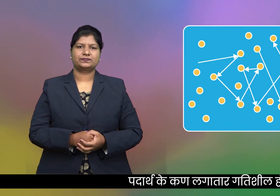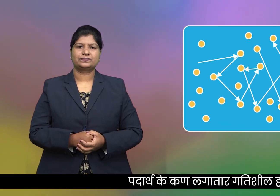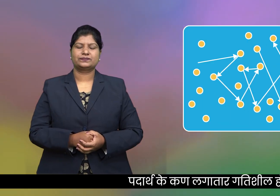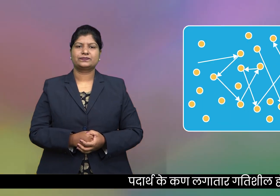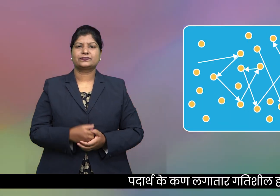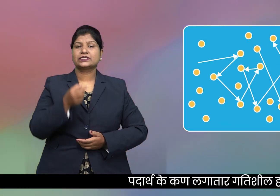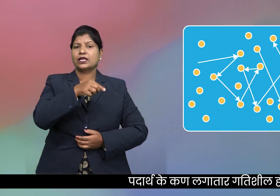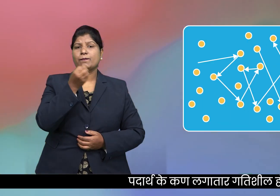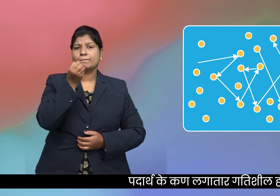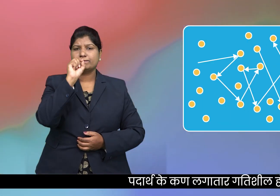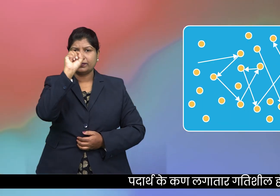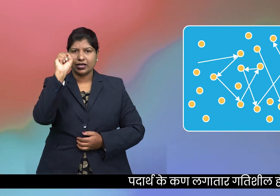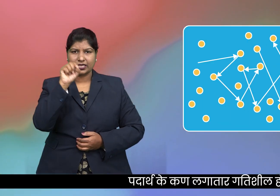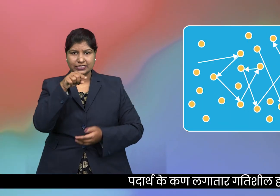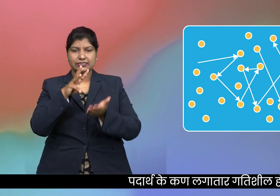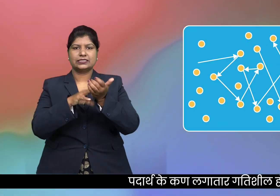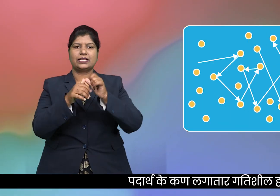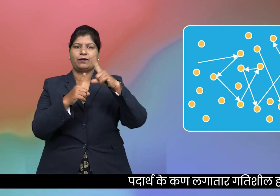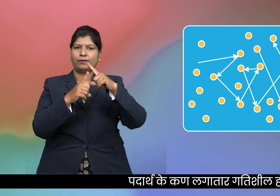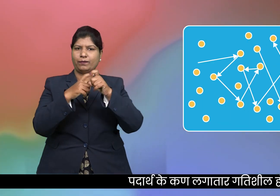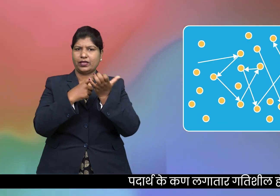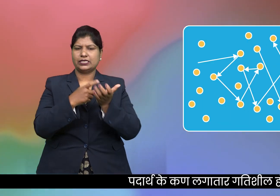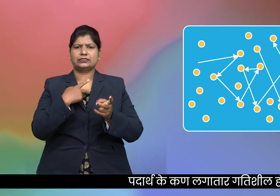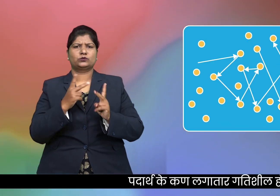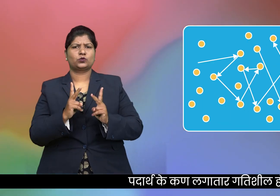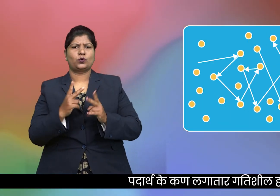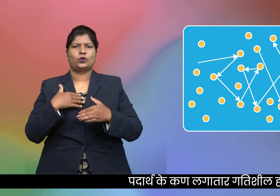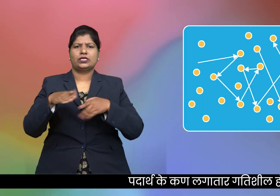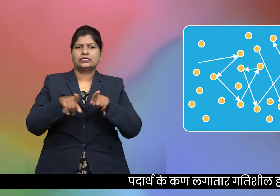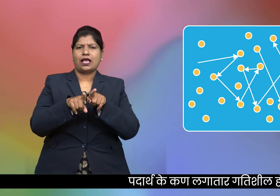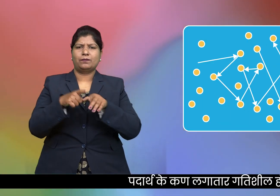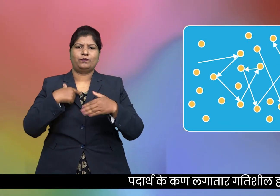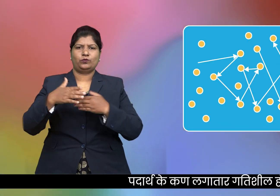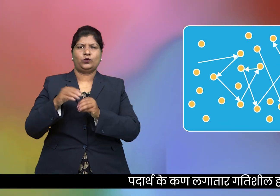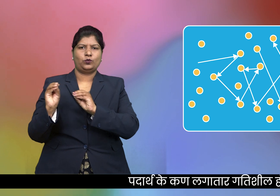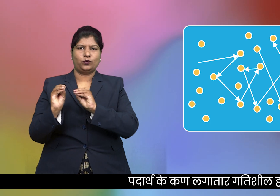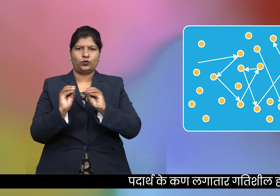पदार्थ के कण लगातार गतिशील होते हैं।